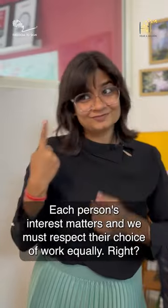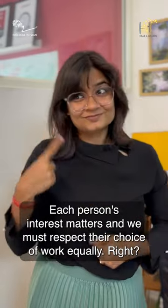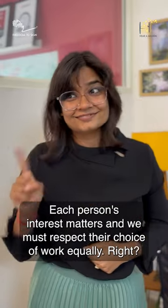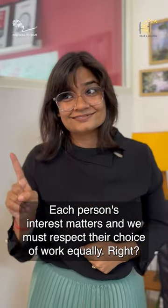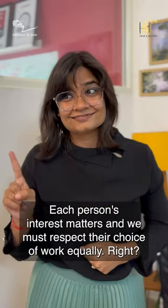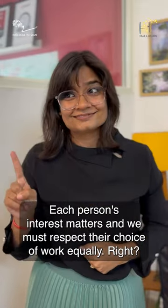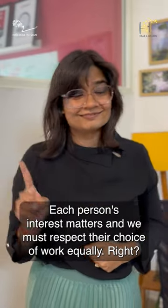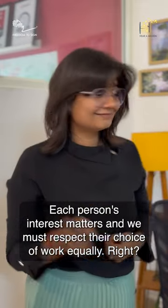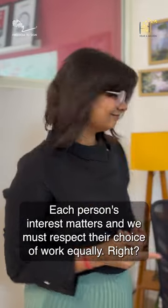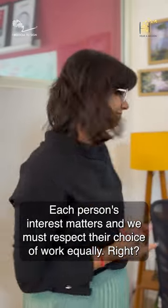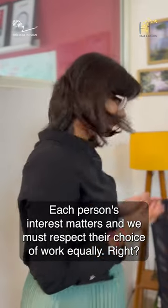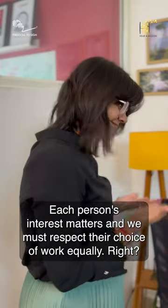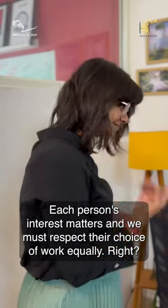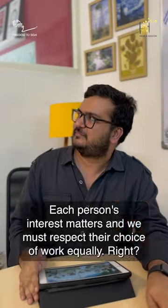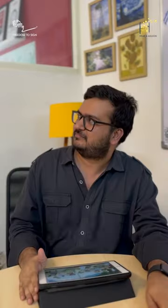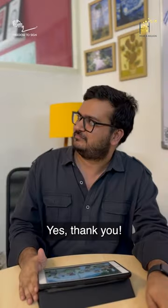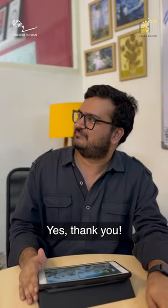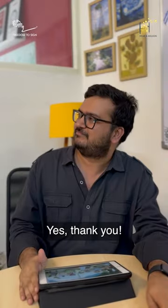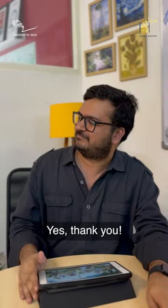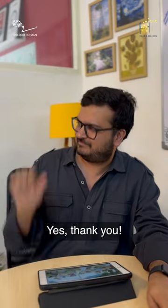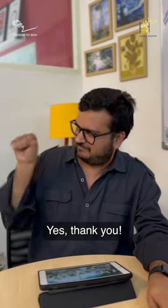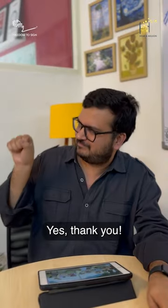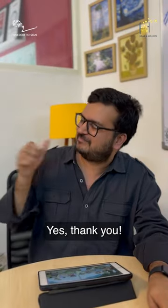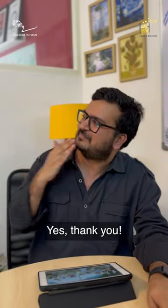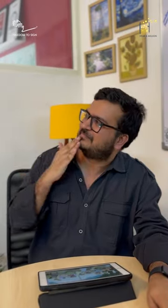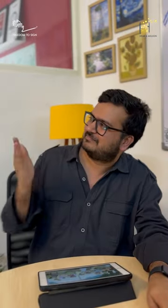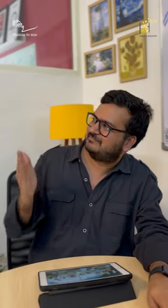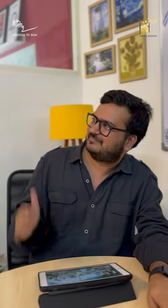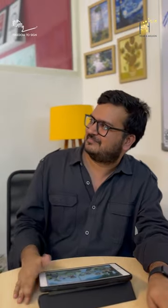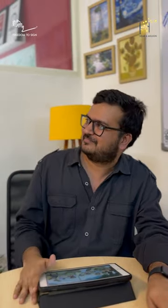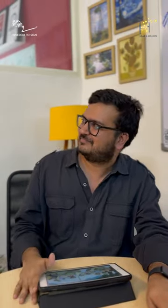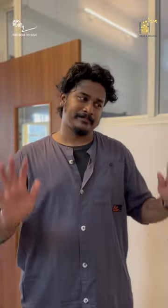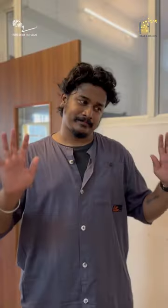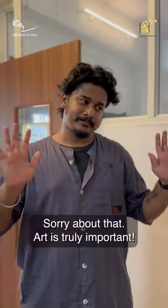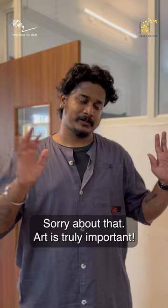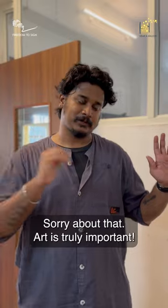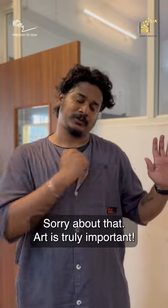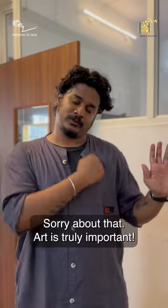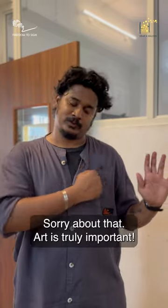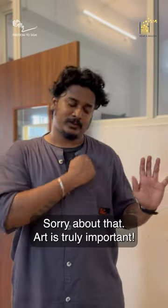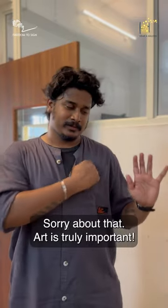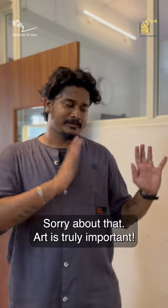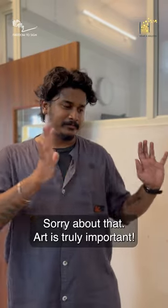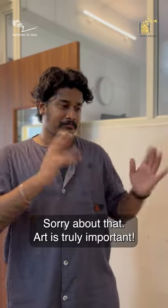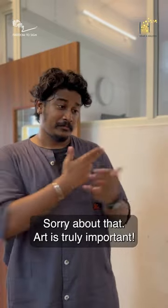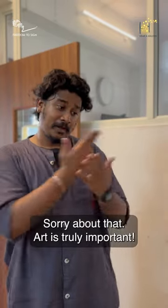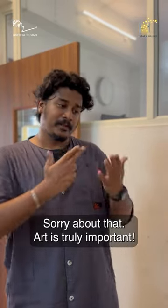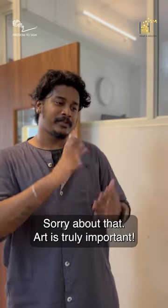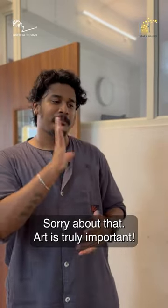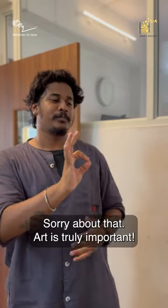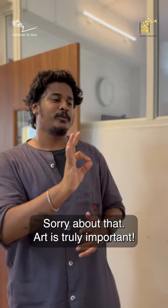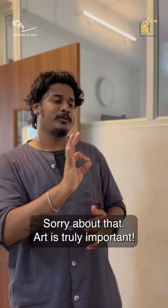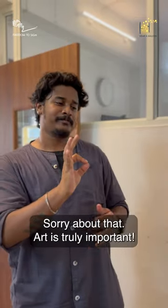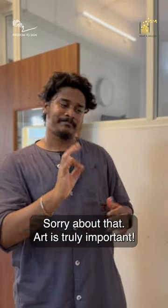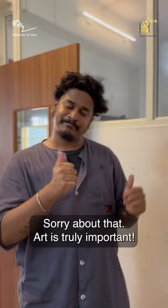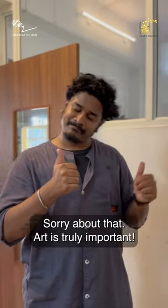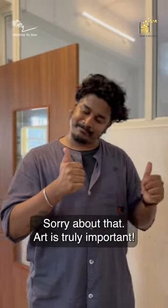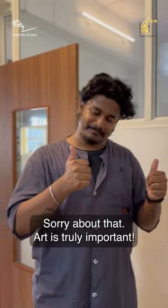सम्मान करना चाहिए सही कहा हां जी शुक्रिया मैंने पहले जो बोला उसके लिए सॉरी कला वास्तव में महत्त्वपूर्ण